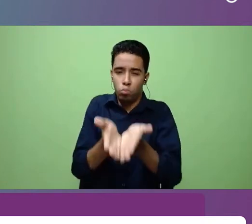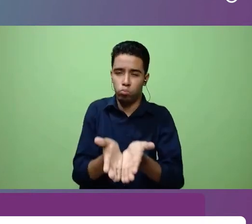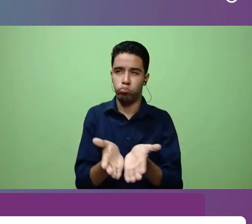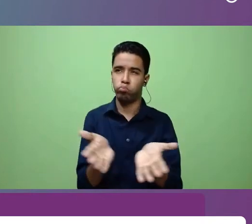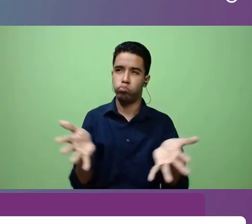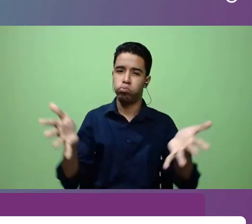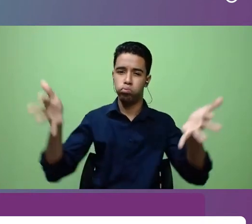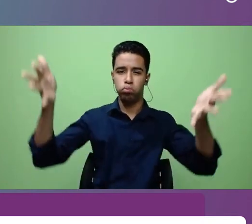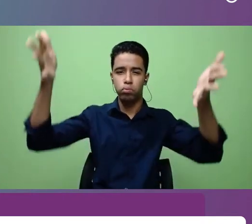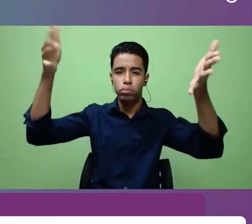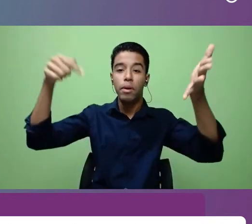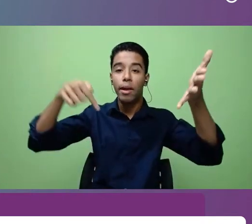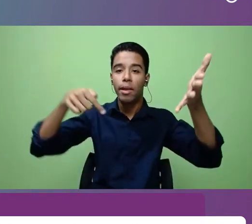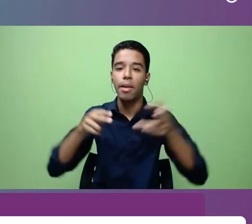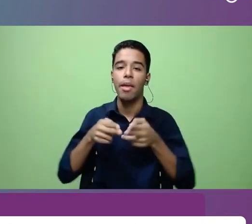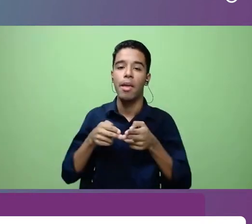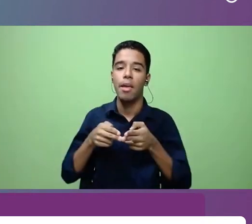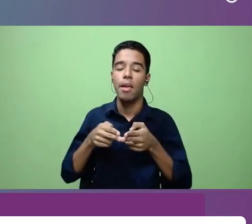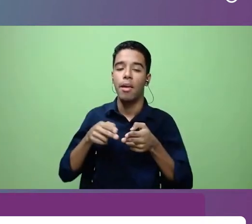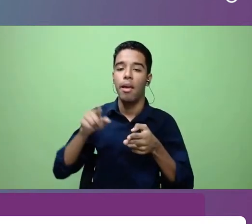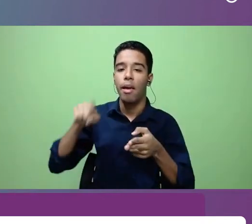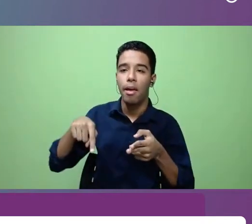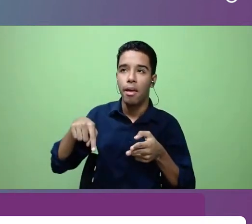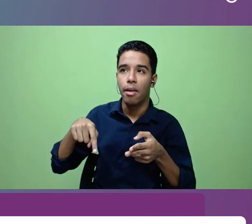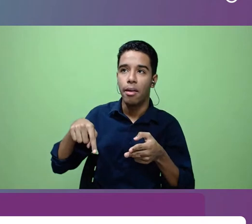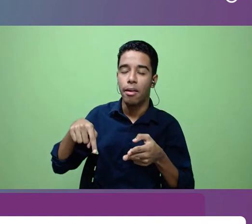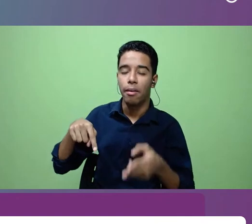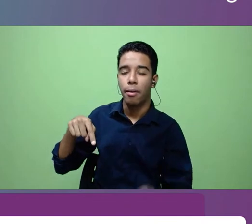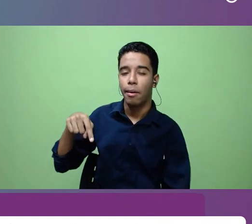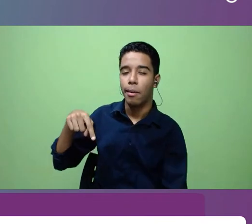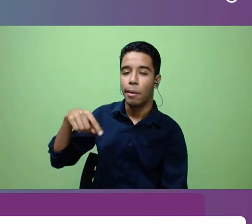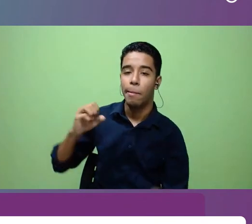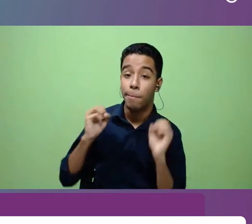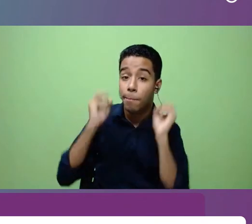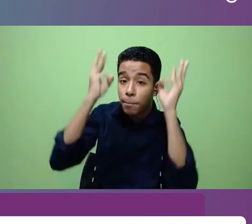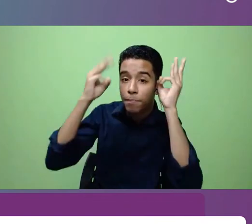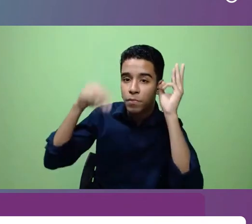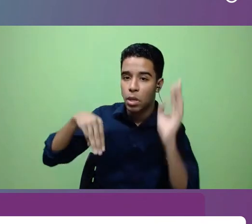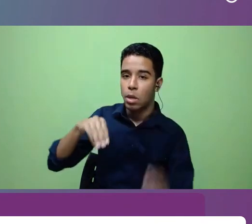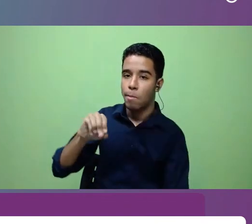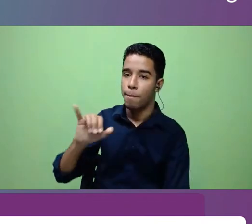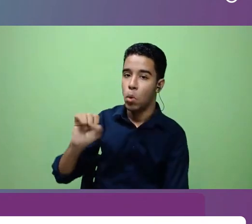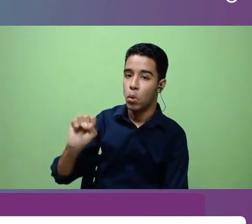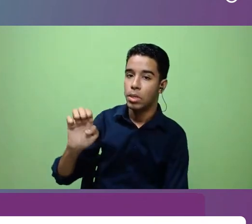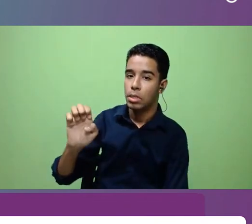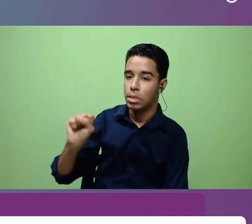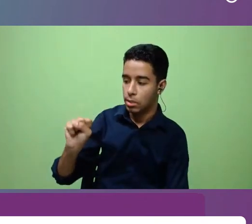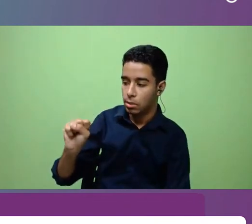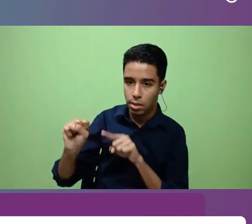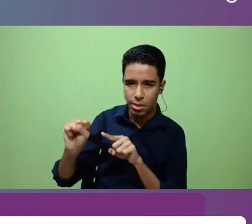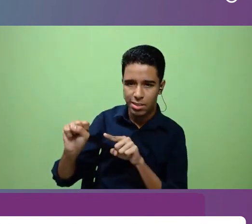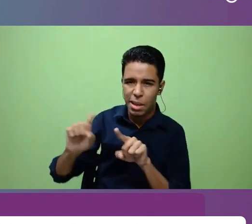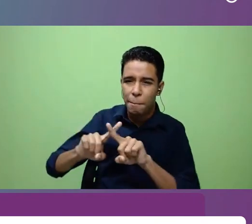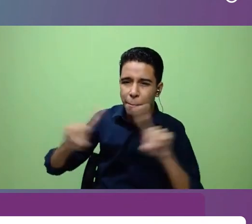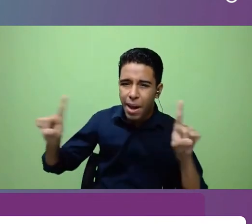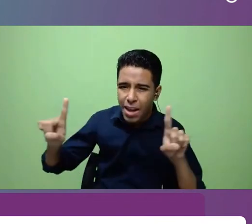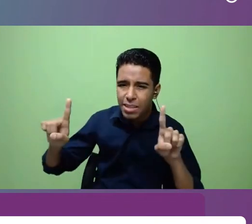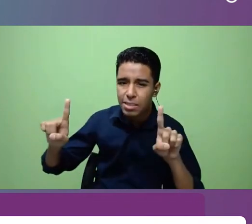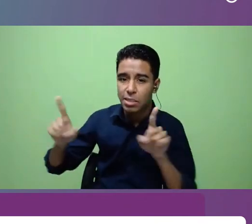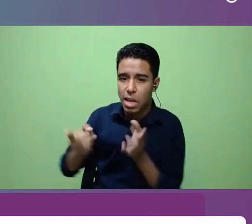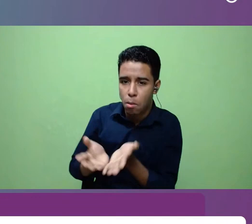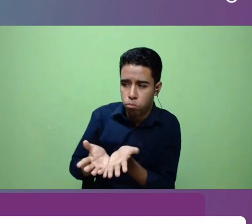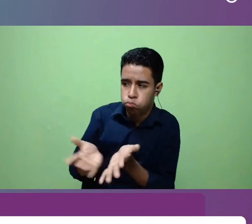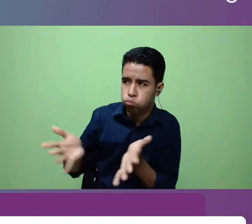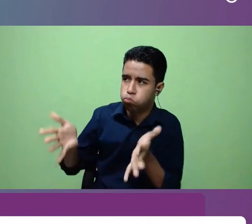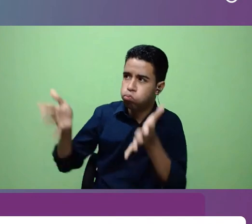têm acesso a contextos religiosos ou possuem outras crenças, quem criou uma arca, segundo a